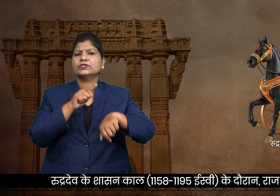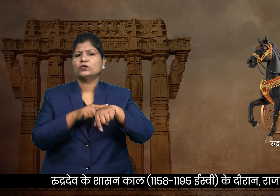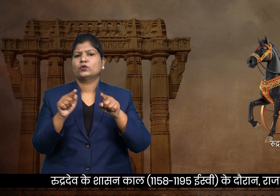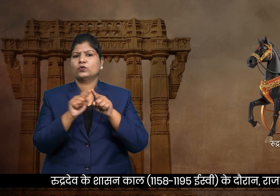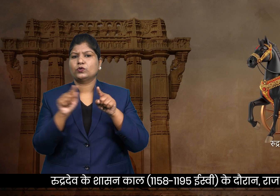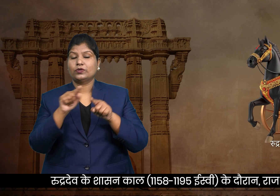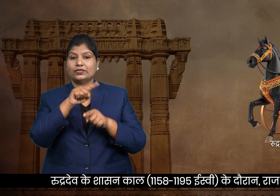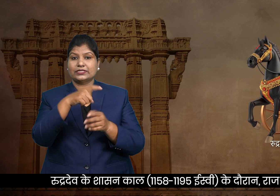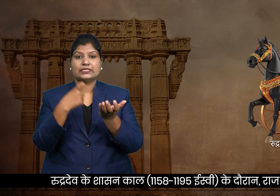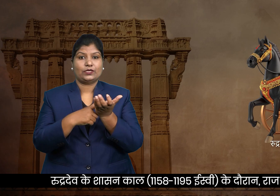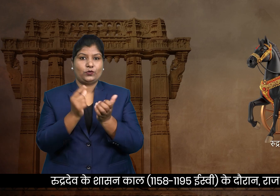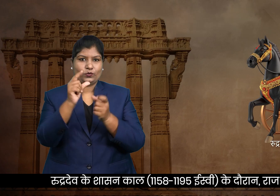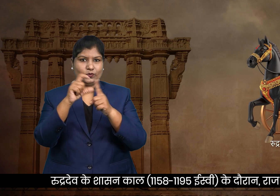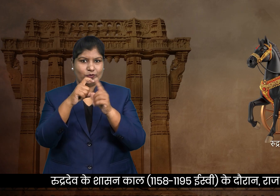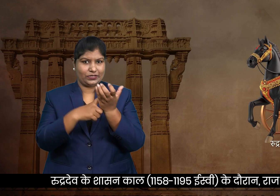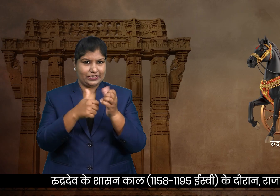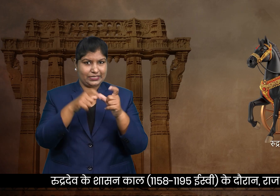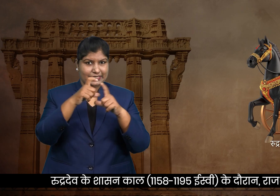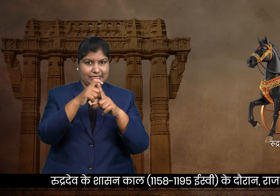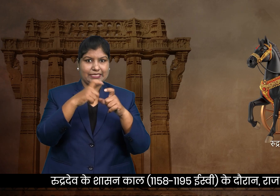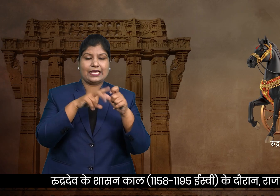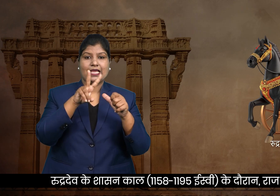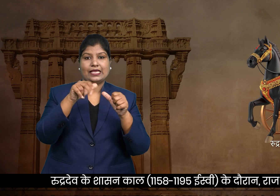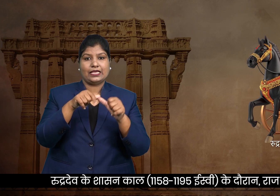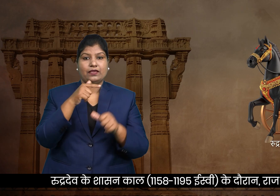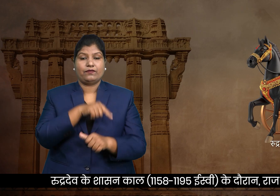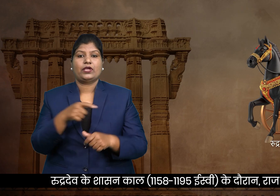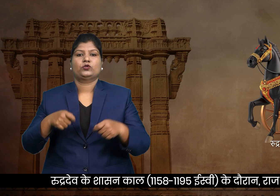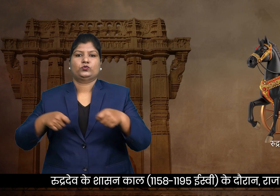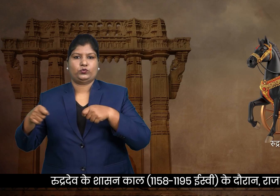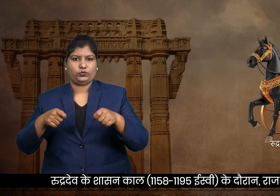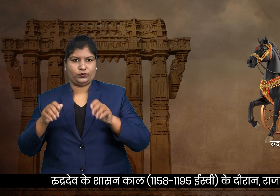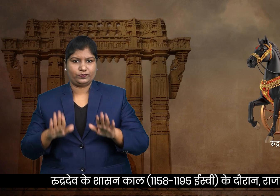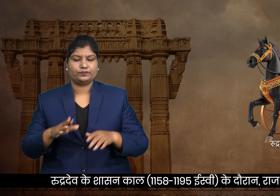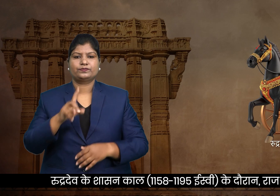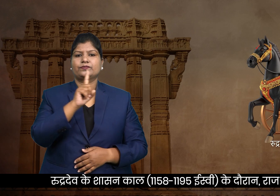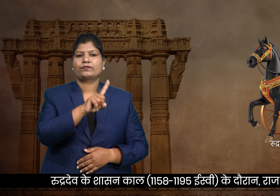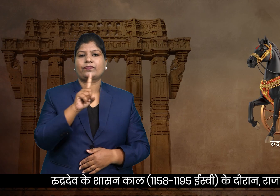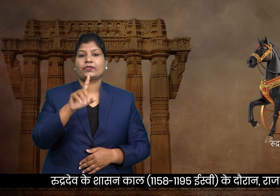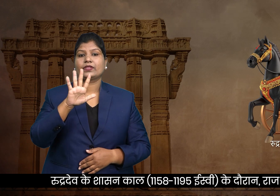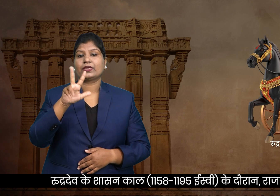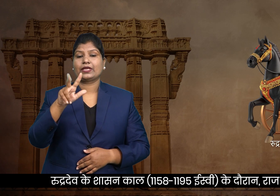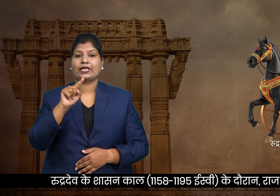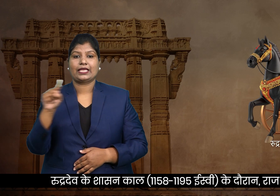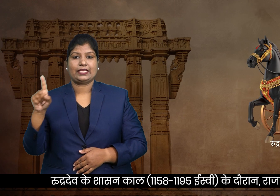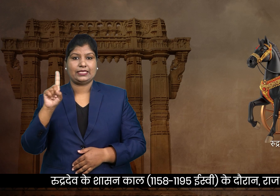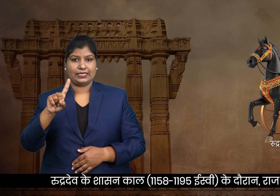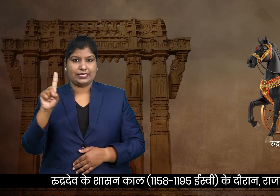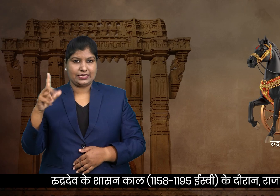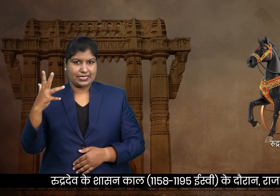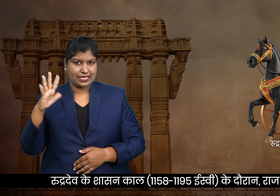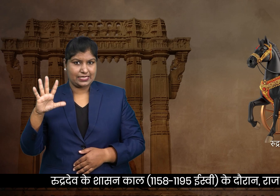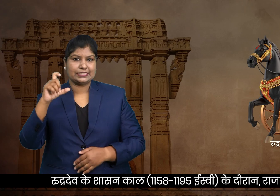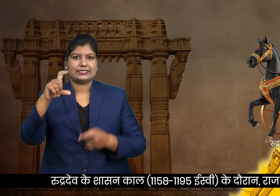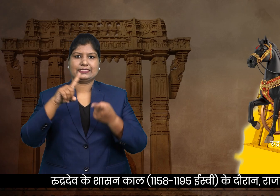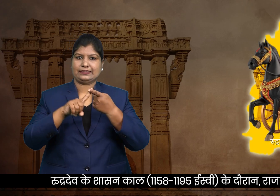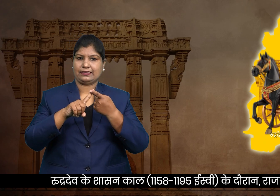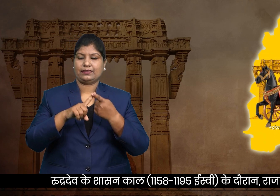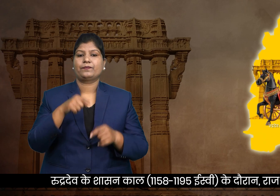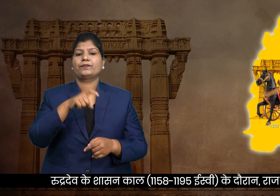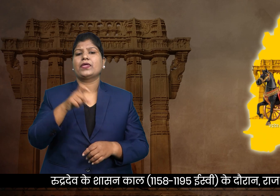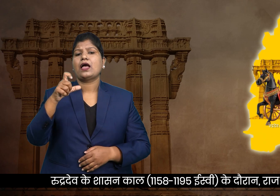रुद्रदेव के शासनकाल में 1158 से 1195 ईस्वी के दौरान